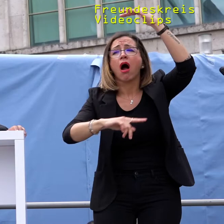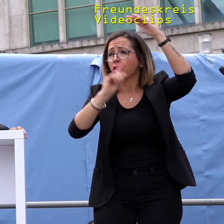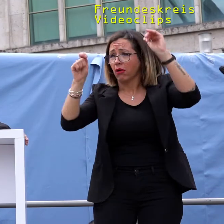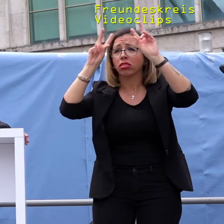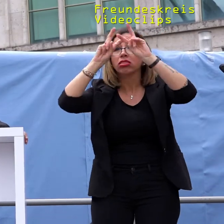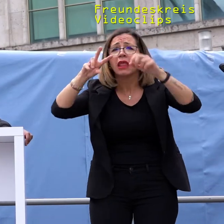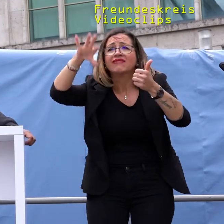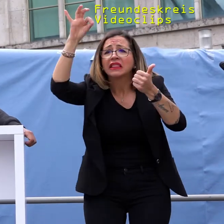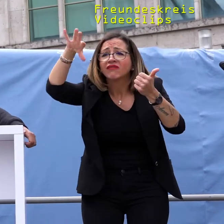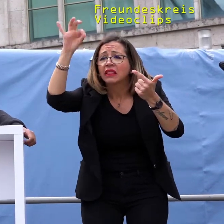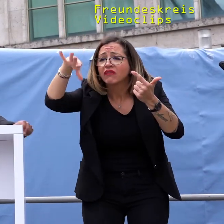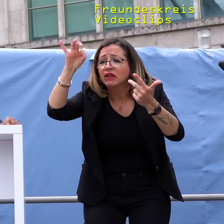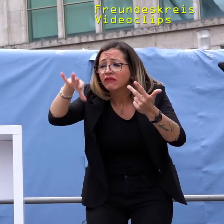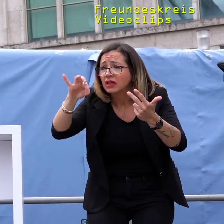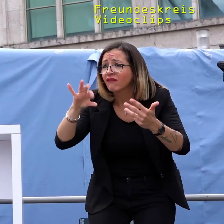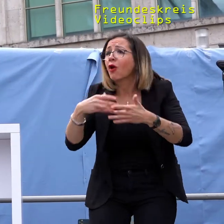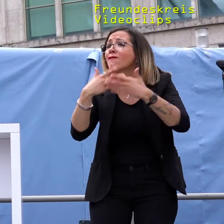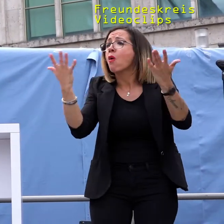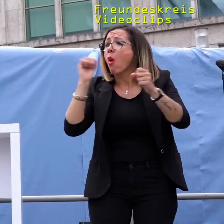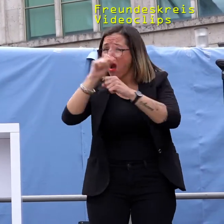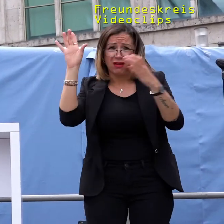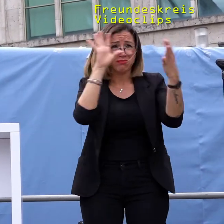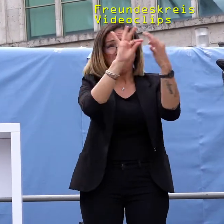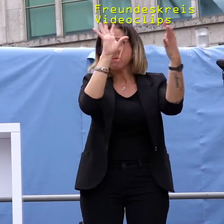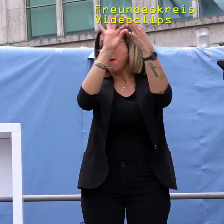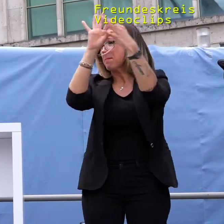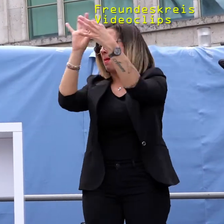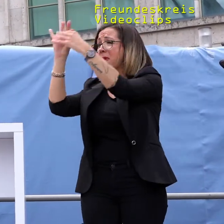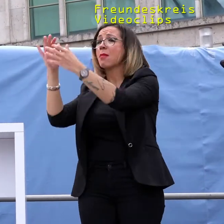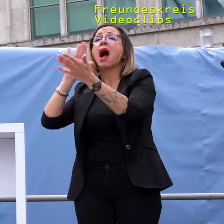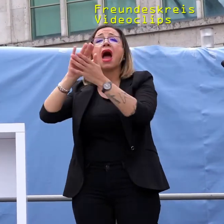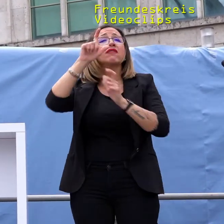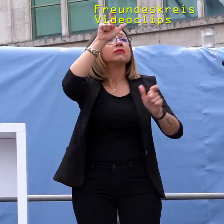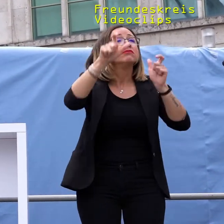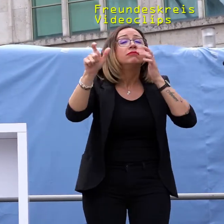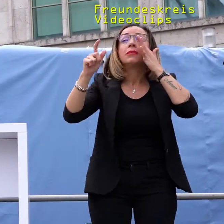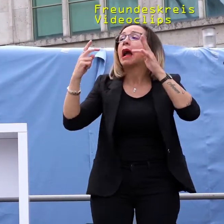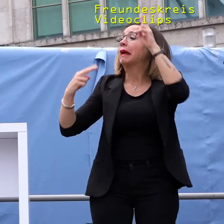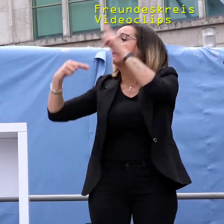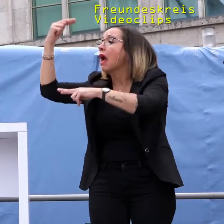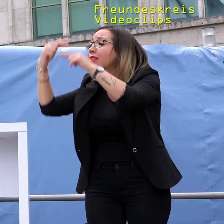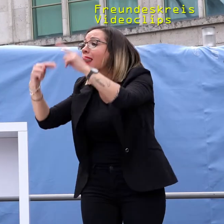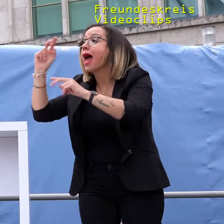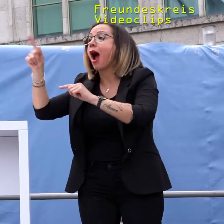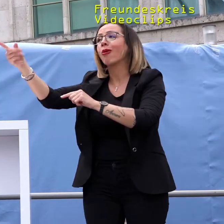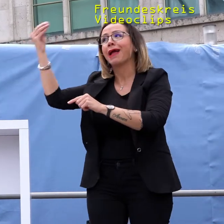Es gibt viel, viel mehr. Wir müssen einander kennenlernen und voneinander lernen.